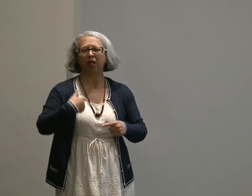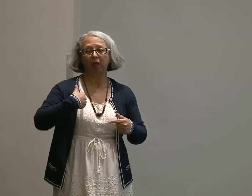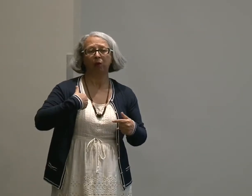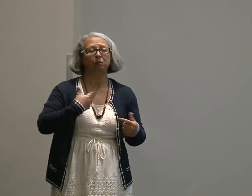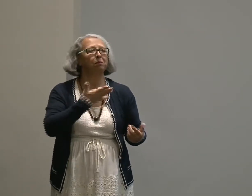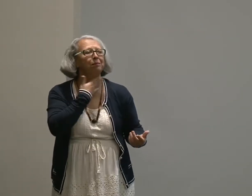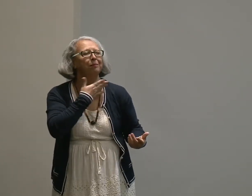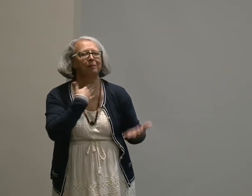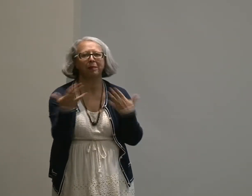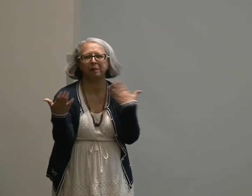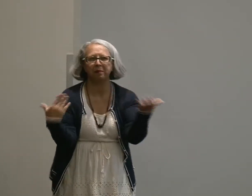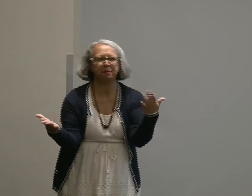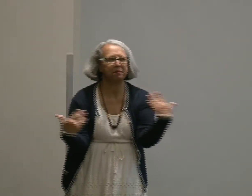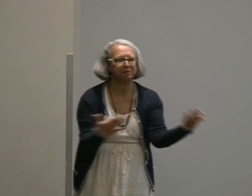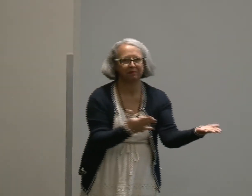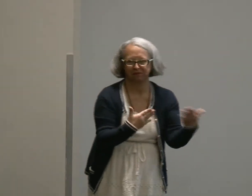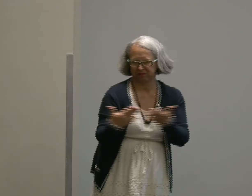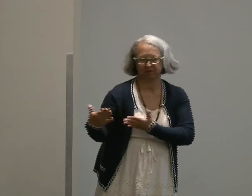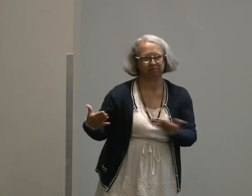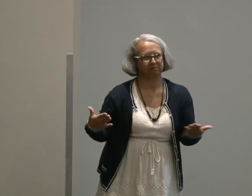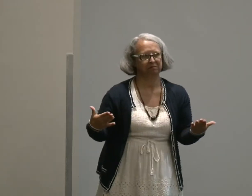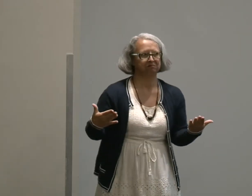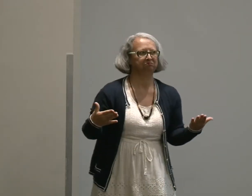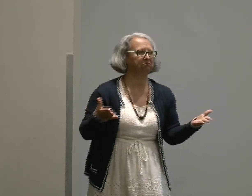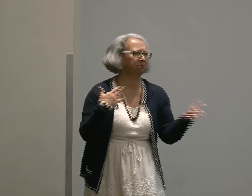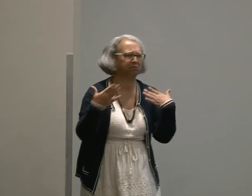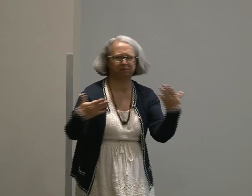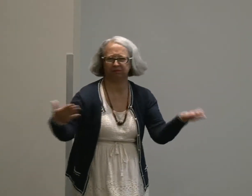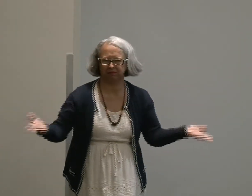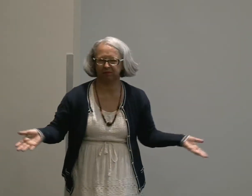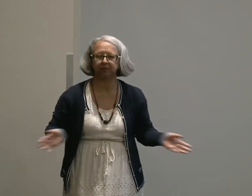E vocês podem até me copiar. Vamos trocar uma ideia, na verdade, um bate-papo.